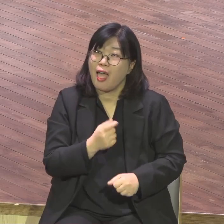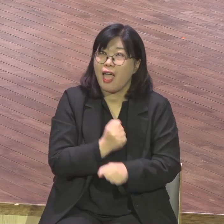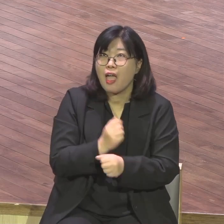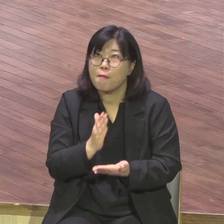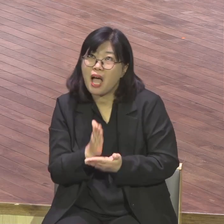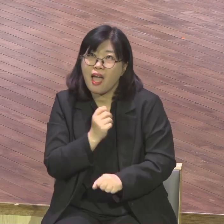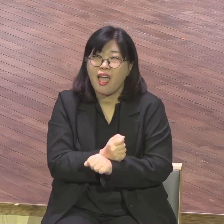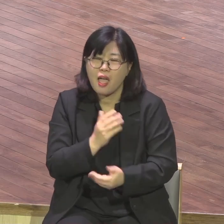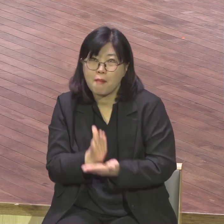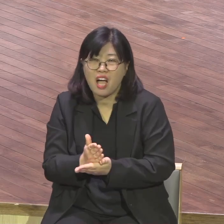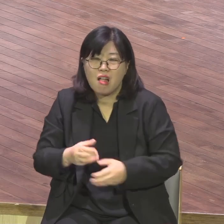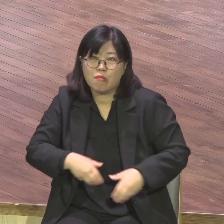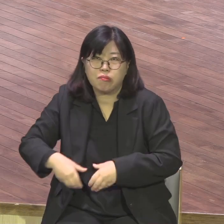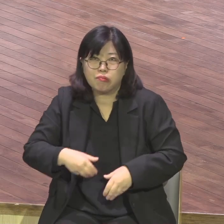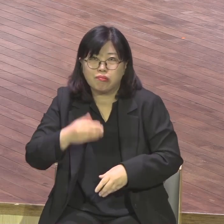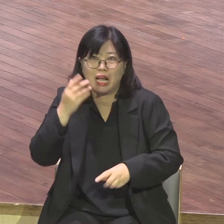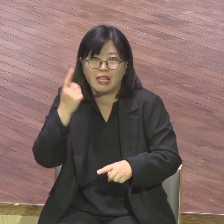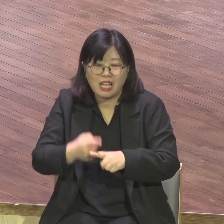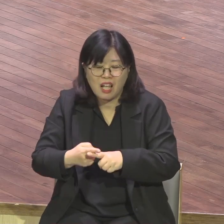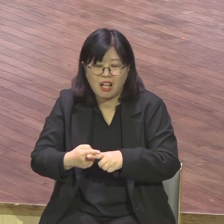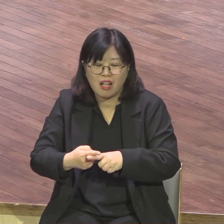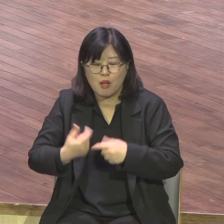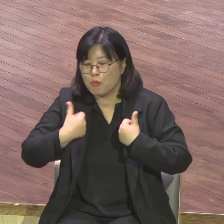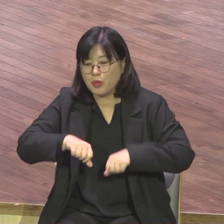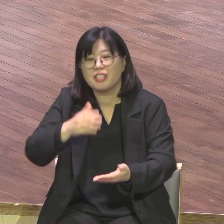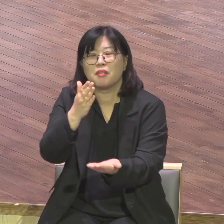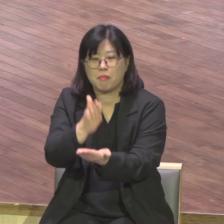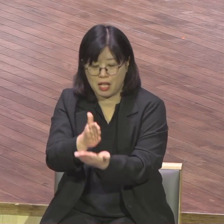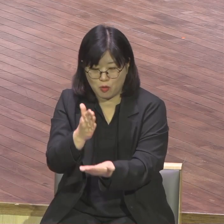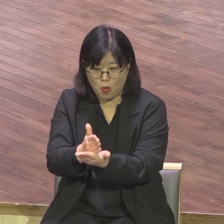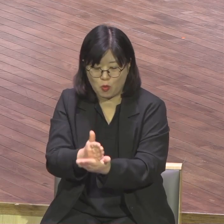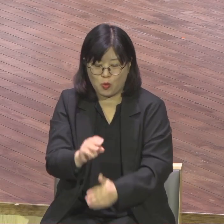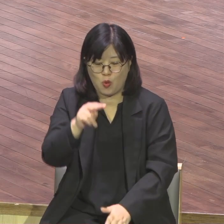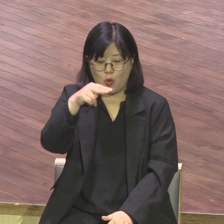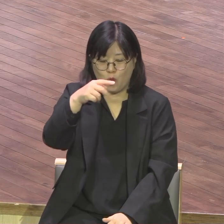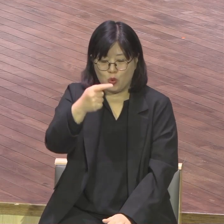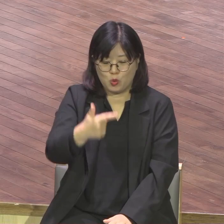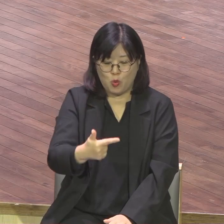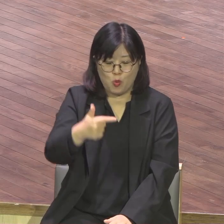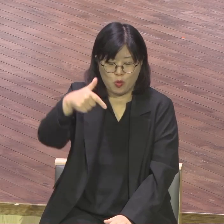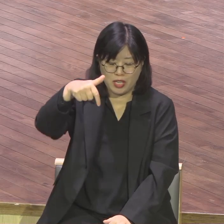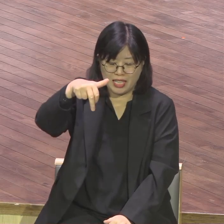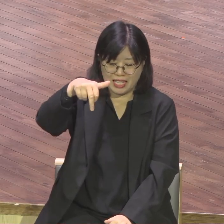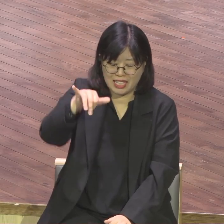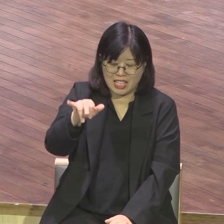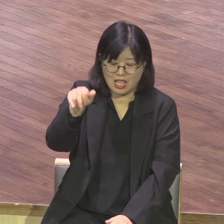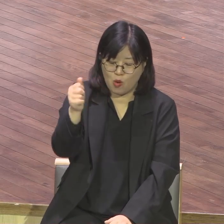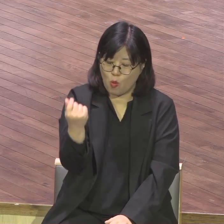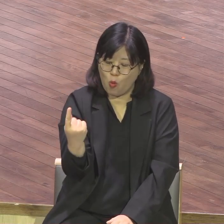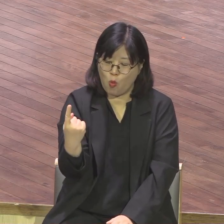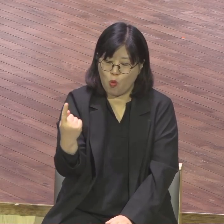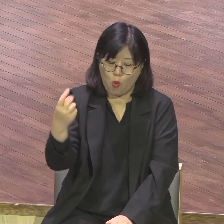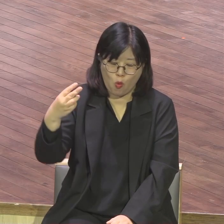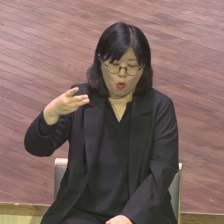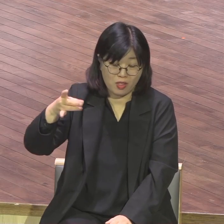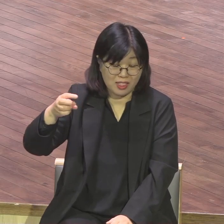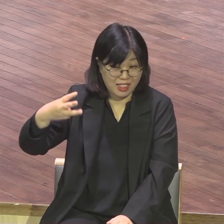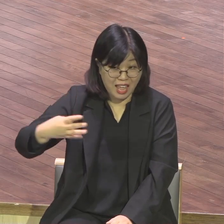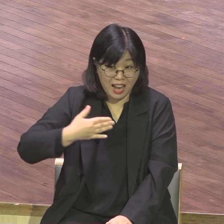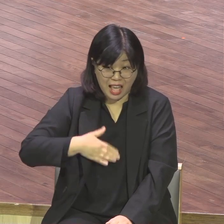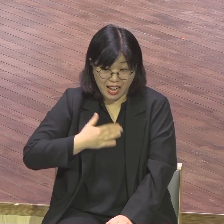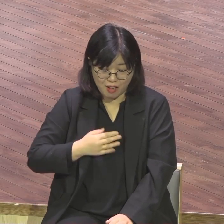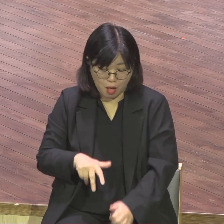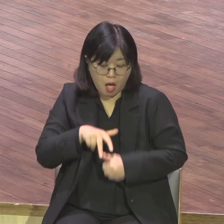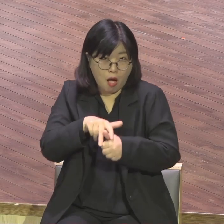운동 2-3시의 운동을 펼쳐나가고 있습니다. 그 출발지 뭐냐? 3.1조의 3.1조 현재 3,000개가